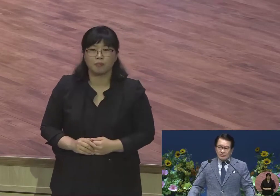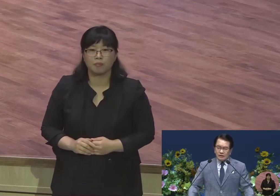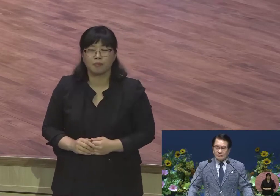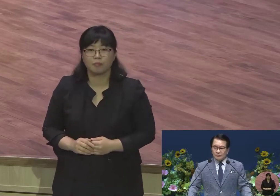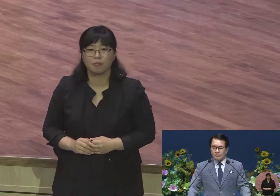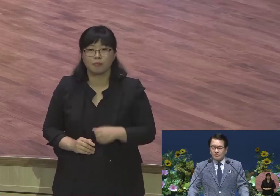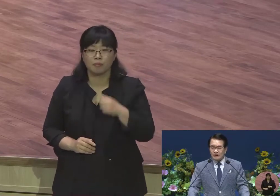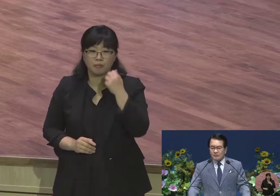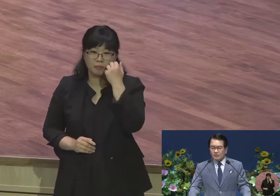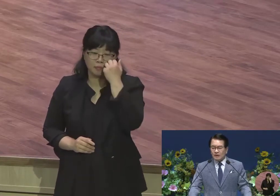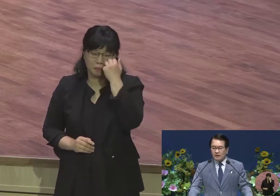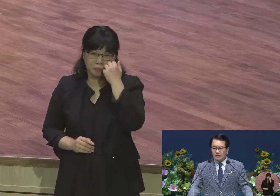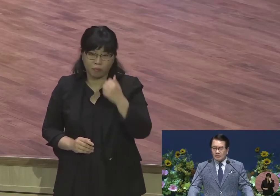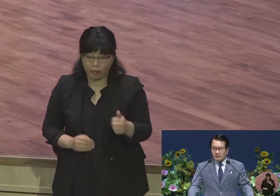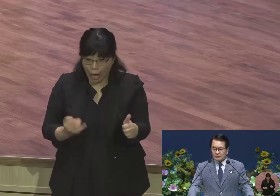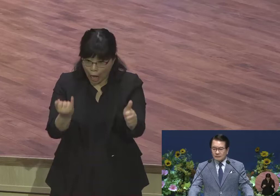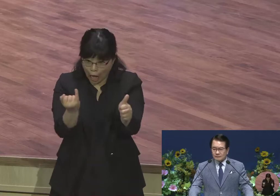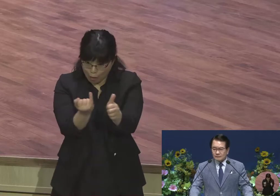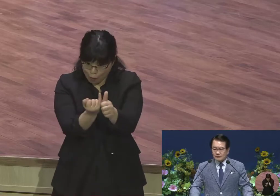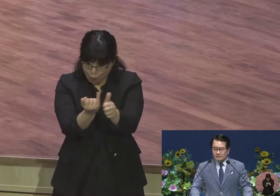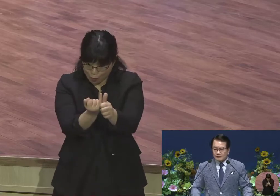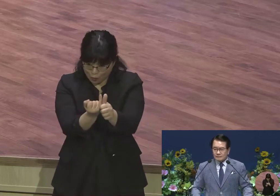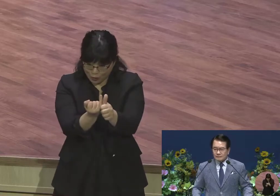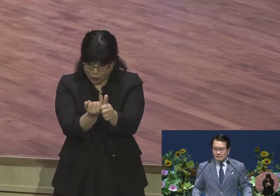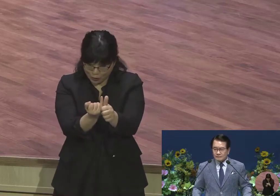여자하고 남자 부부 싸우면 누가 이겨요?